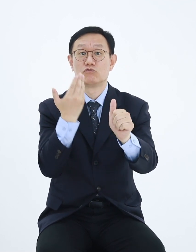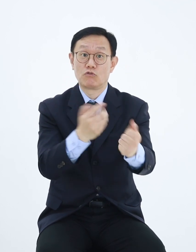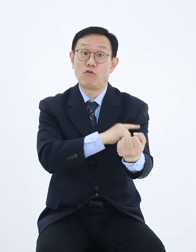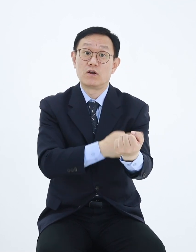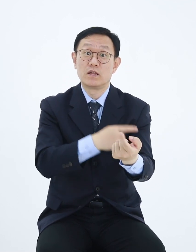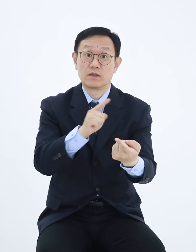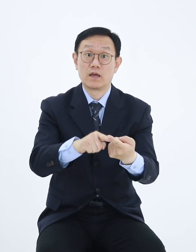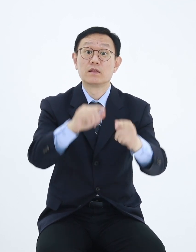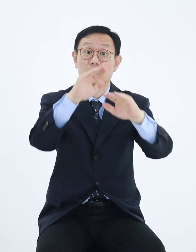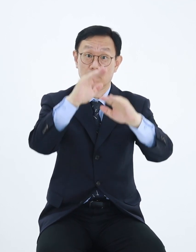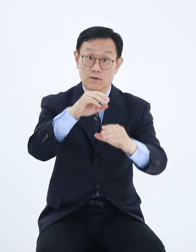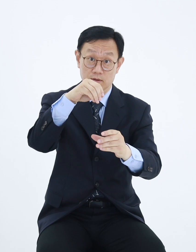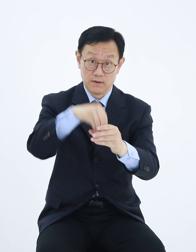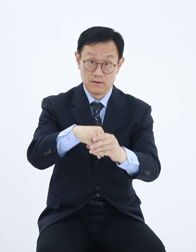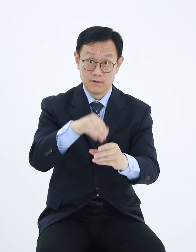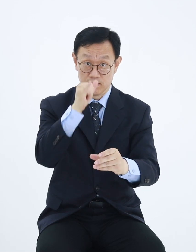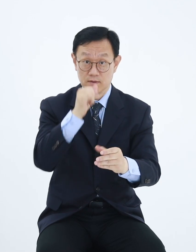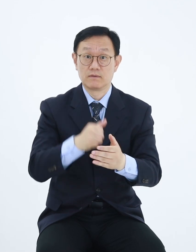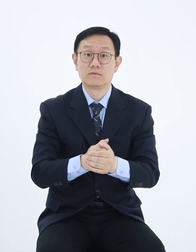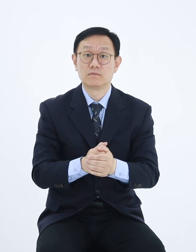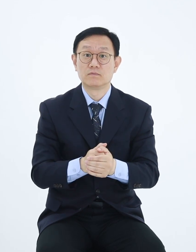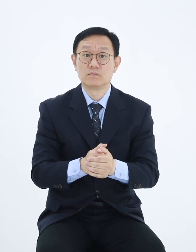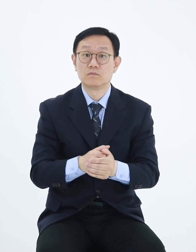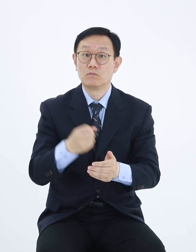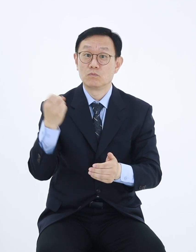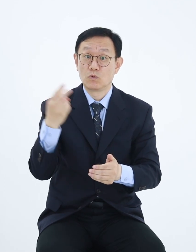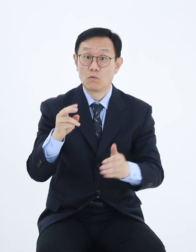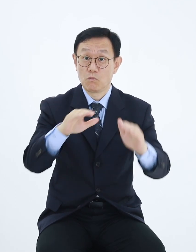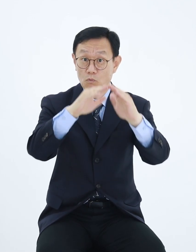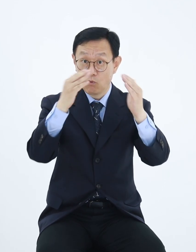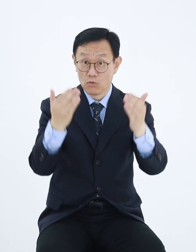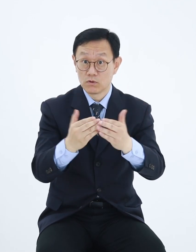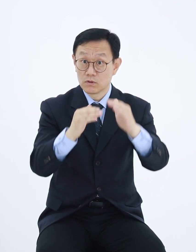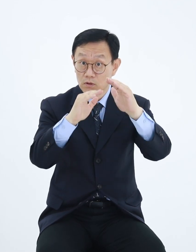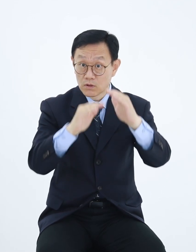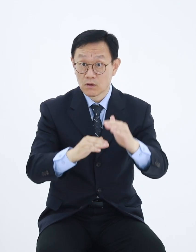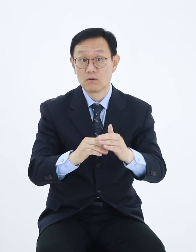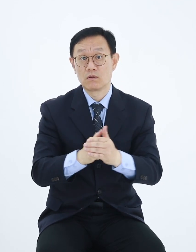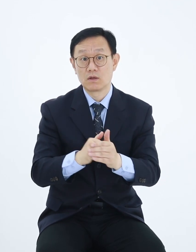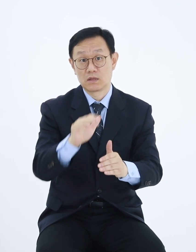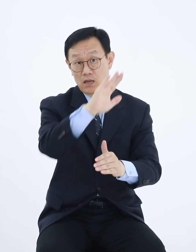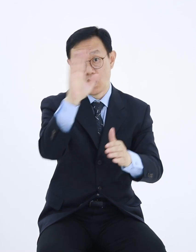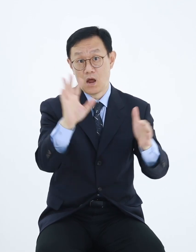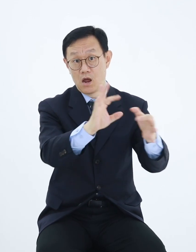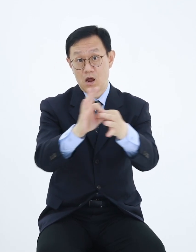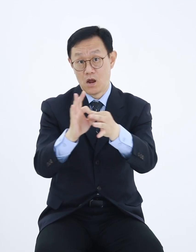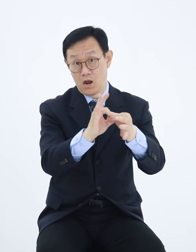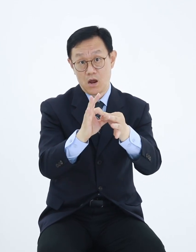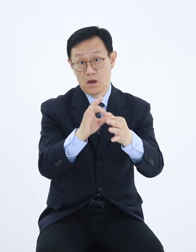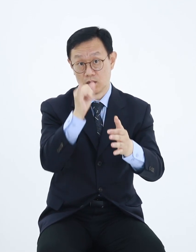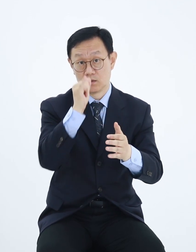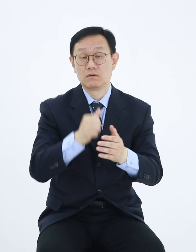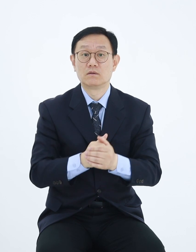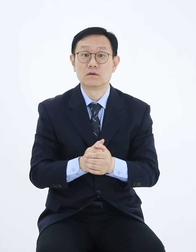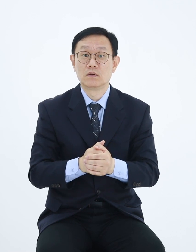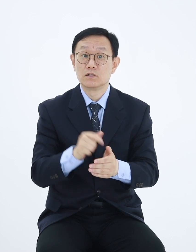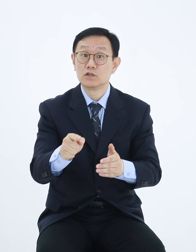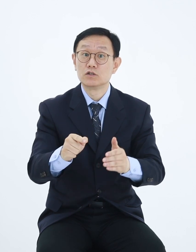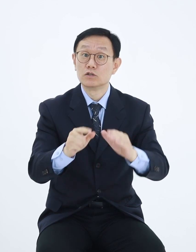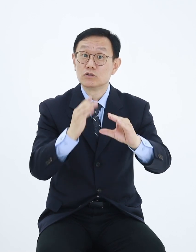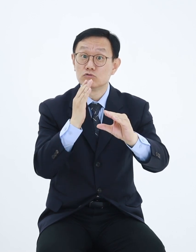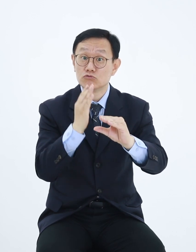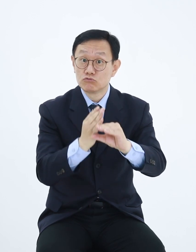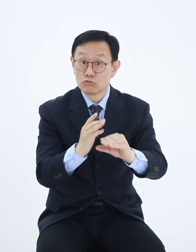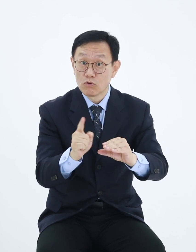권리에 대한 내용을 담고 있습니다. 또한 모든 조항이 유기적으로 연결되어 있습니다. 이 중에서